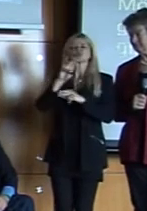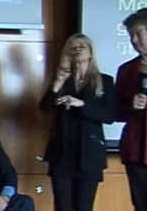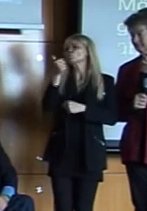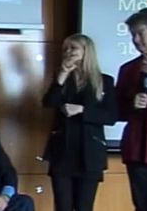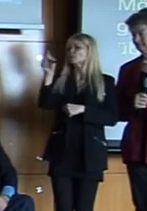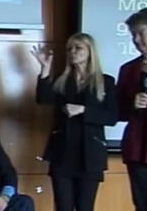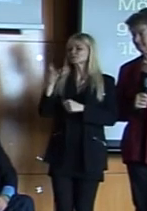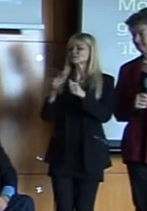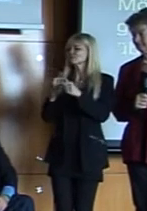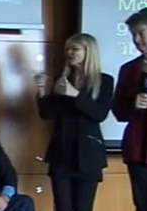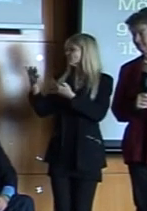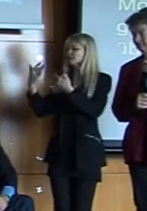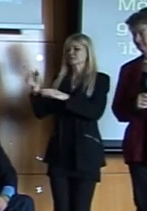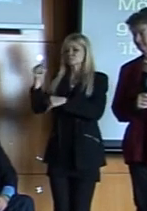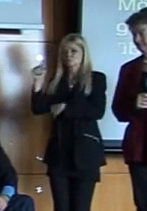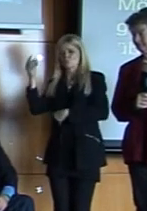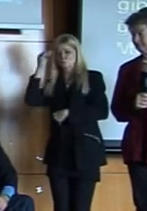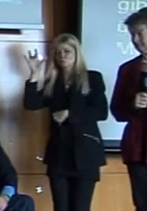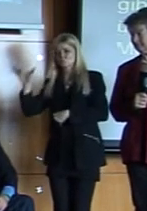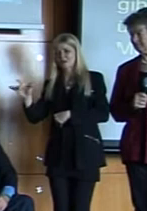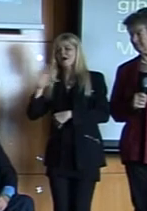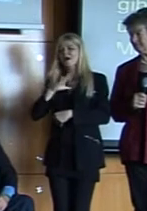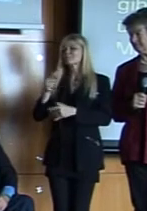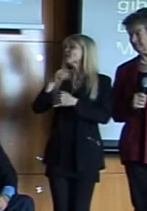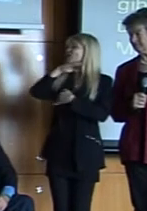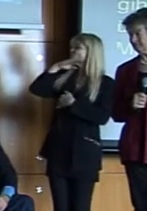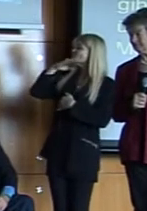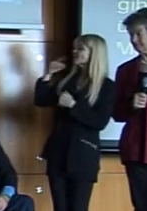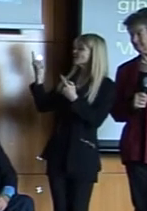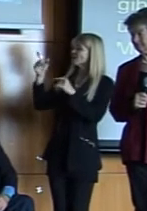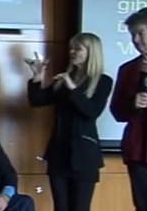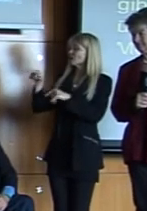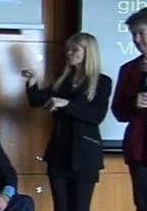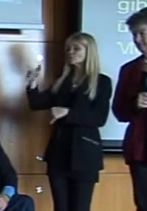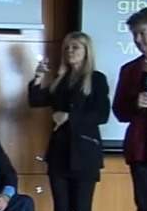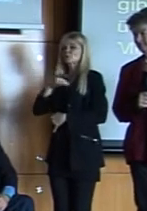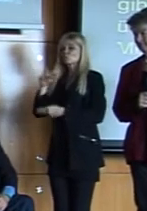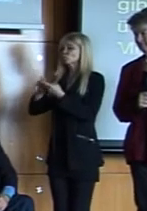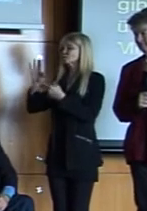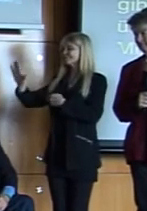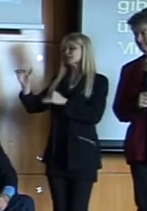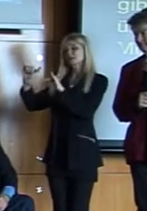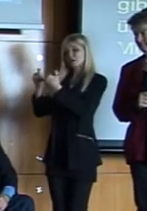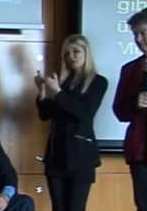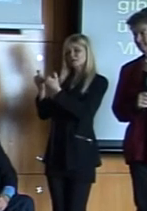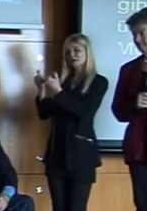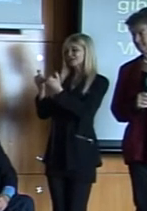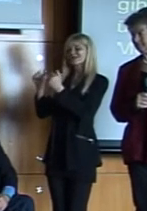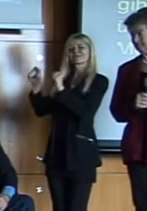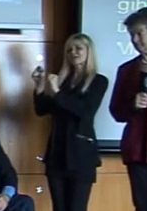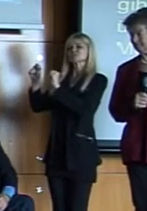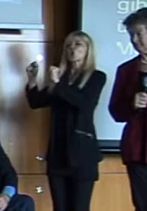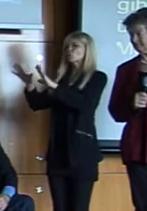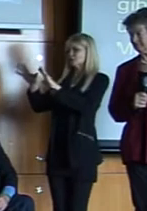100%, dass aber ein großer Teil der dort Betroffenen und ihrer Eltern nicht loslassen